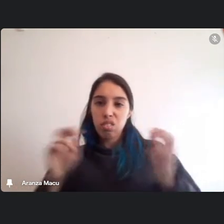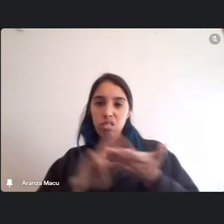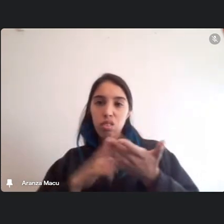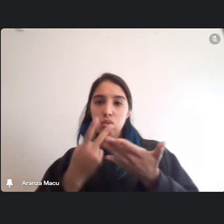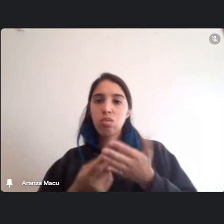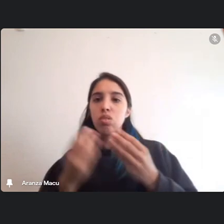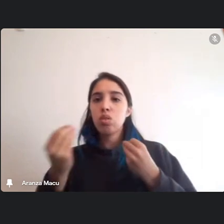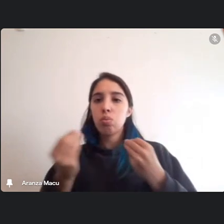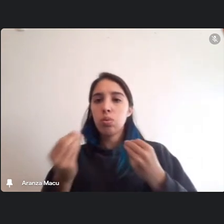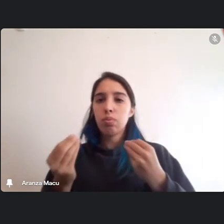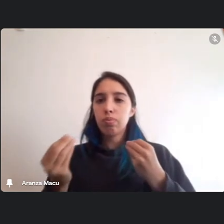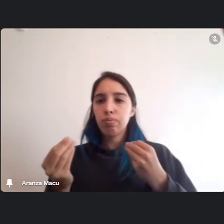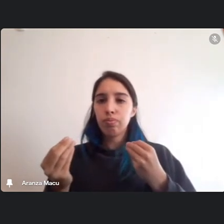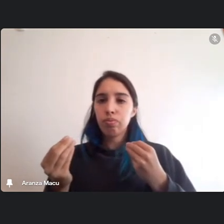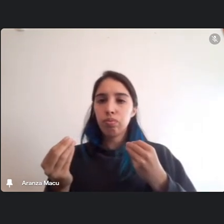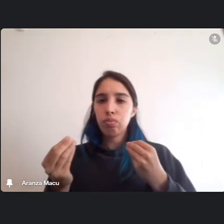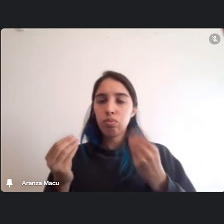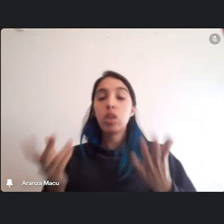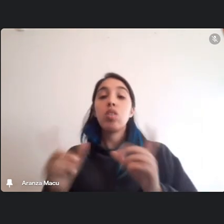es el núcleo?